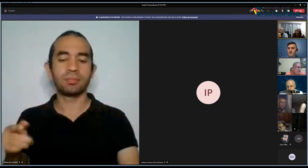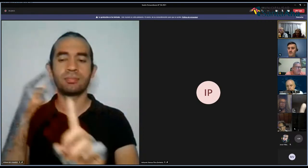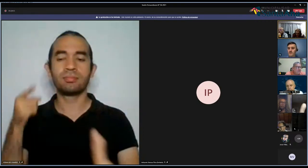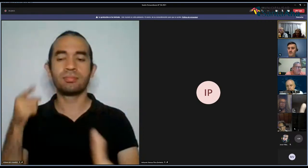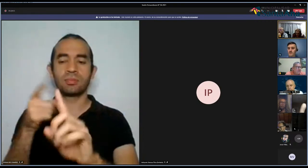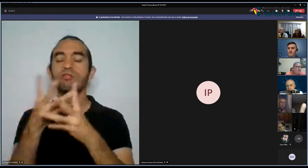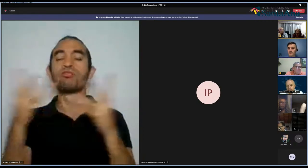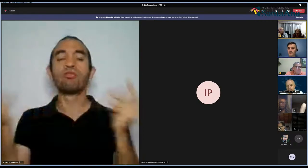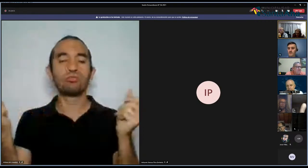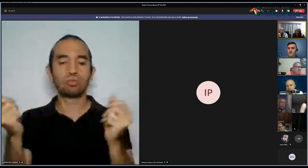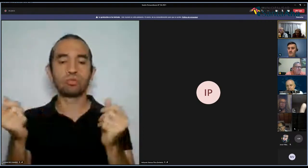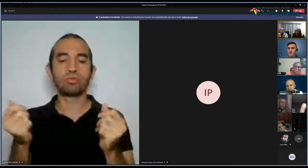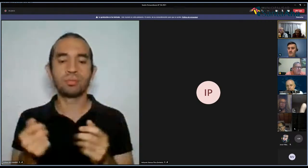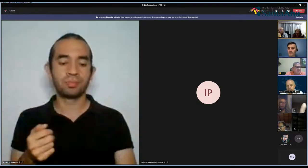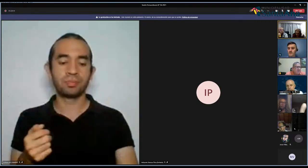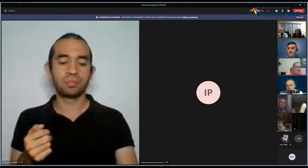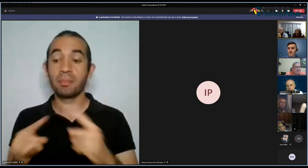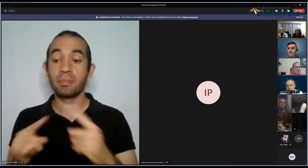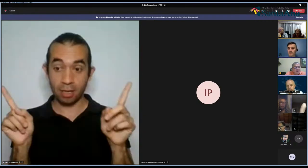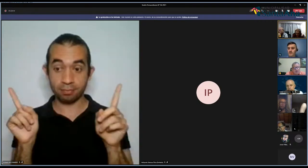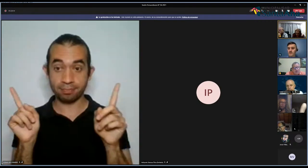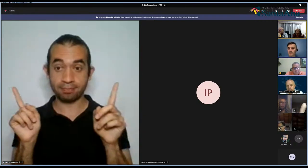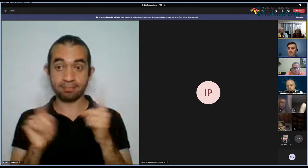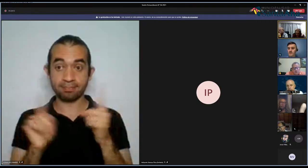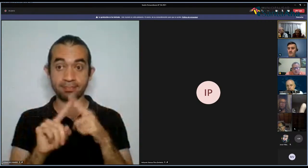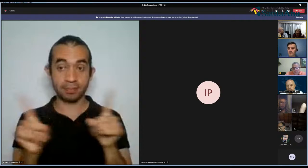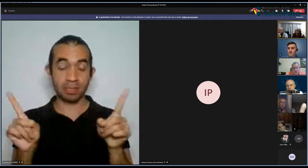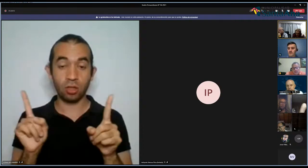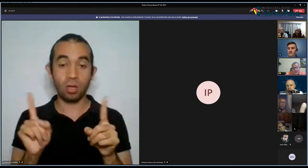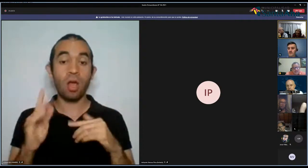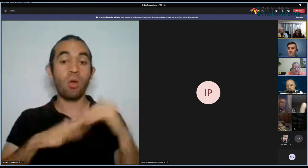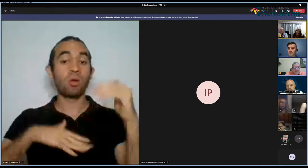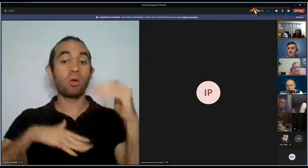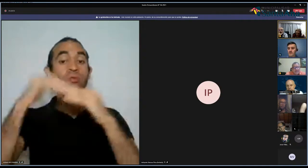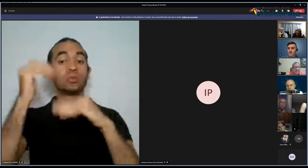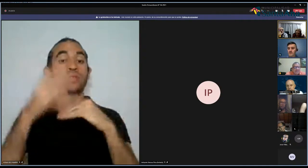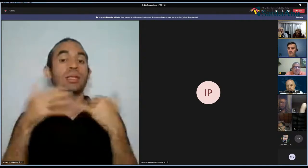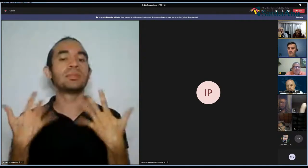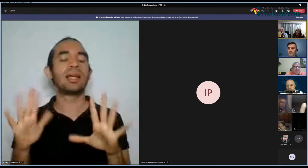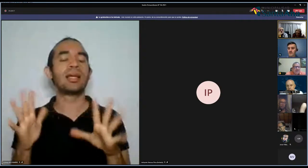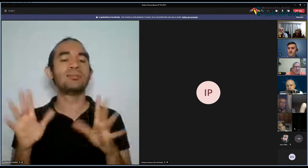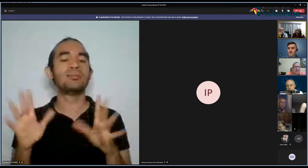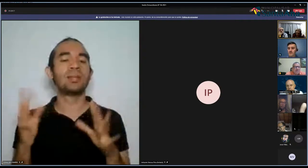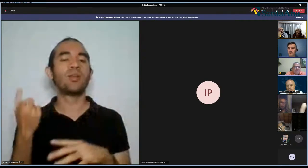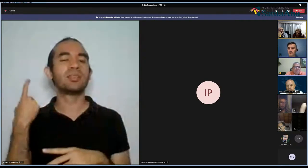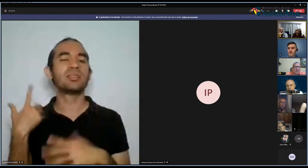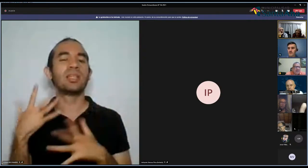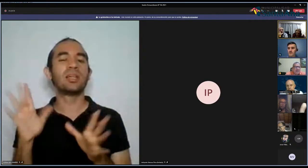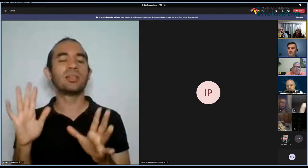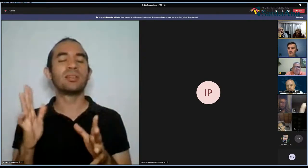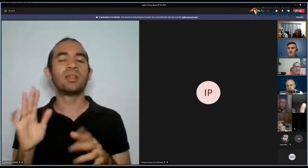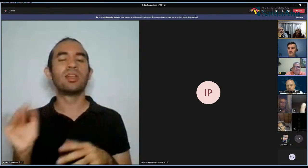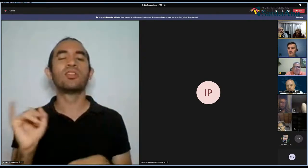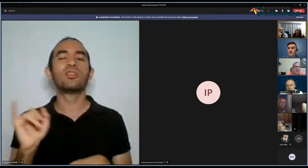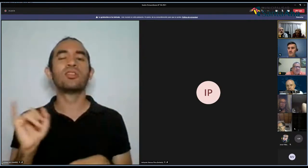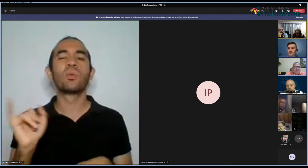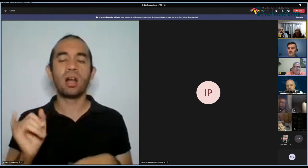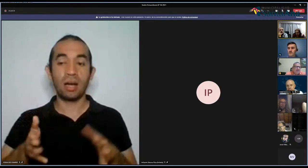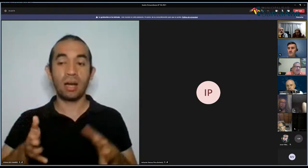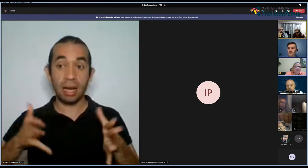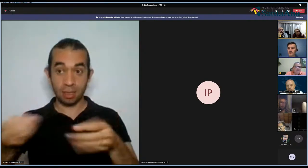a esto pero en la construcción ahorita se hizo exactamente prácticamente dónde termina la calle pública